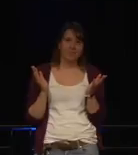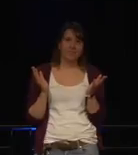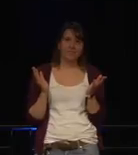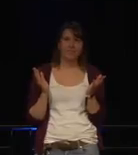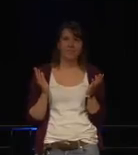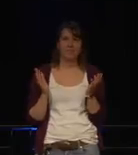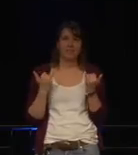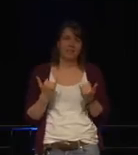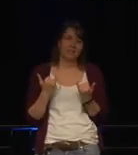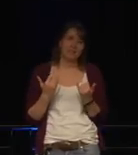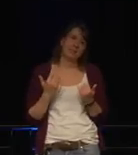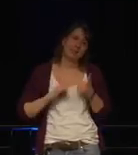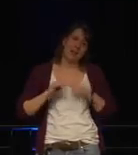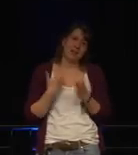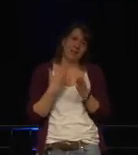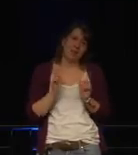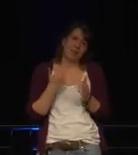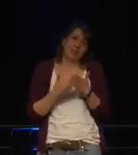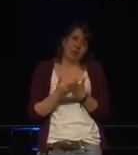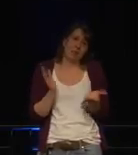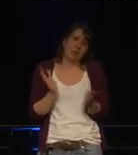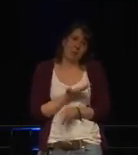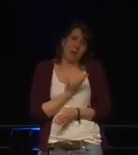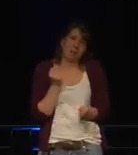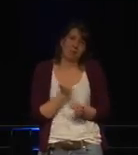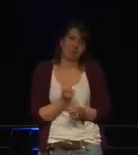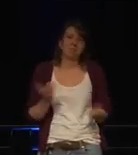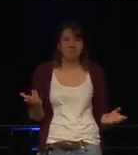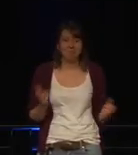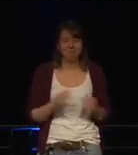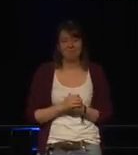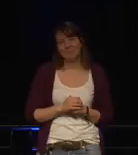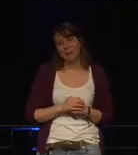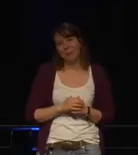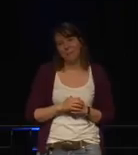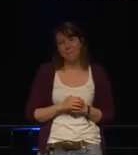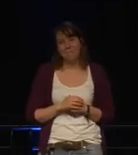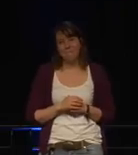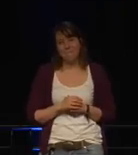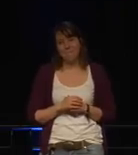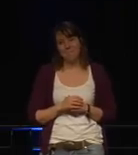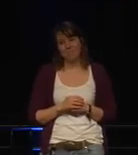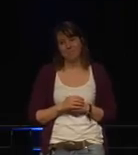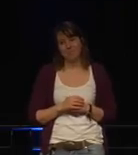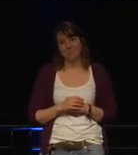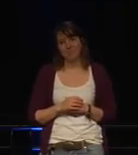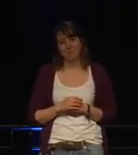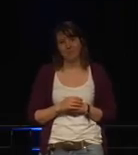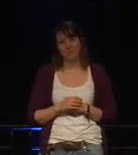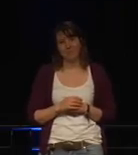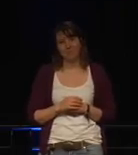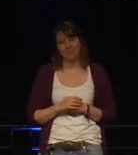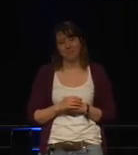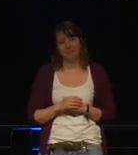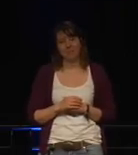estoy llegando. Por mala suerte que los ejemplos divertidos están acabándose, estoy llegando a la parte en la que me gustaría